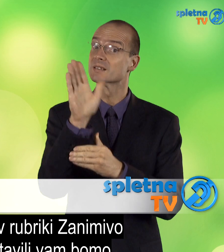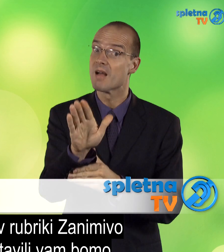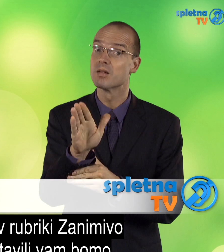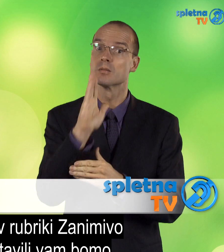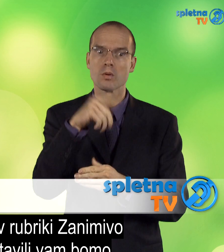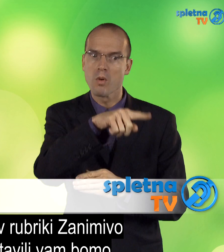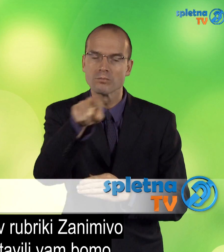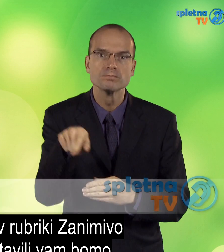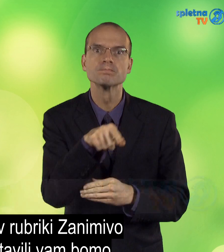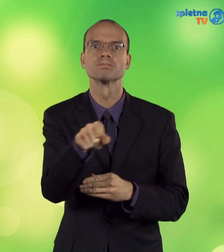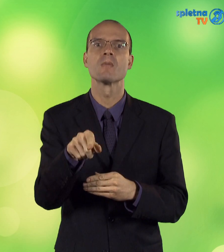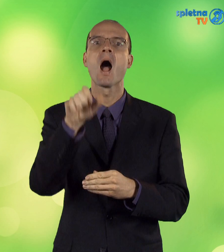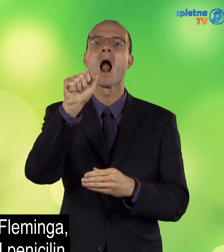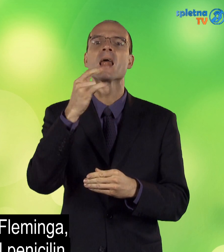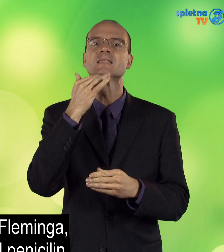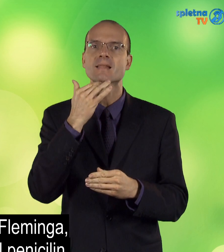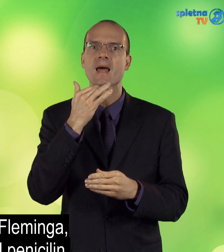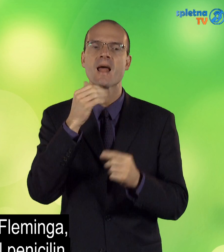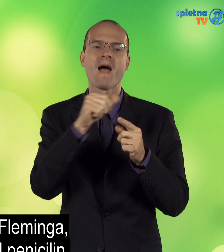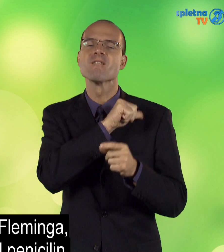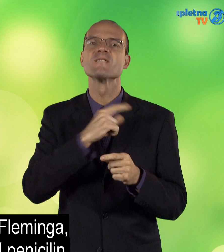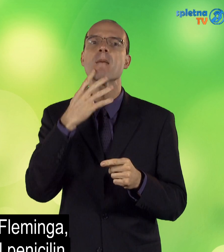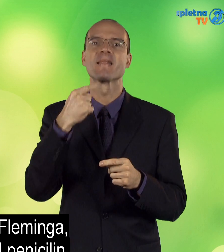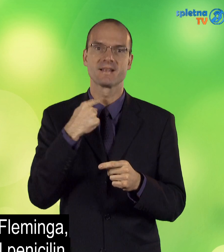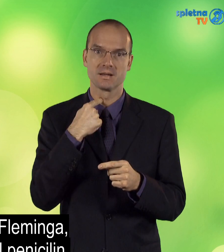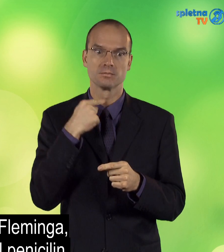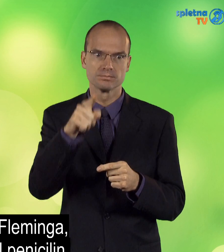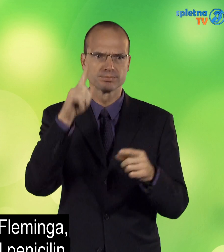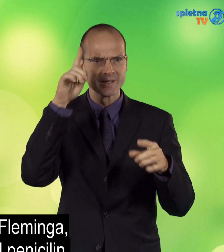Predstavili vam bomo Aleksandra Fleminga, ki je iznašel penicilin.